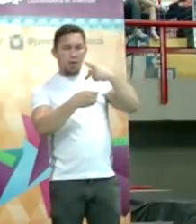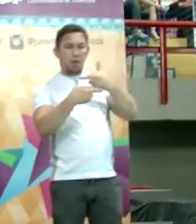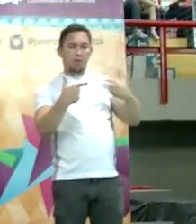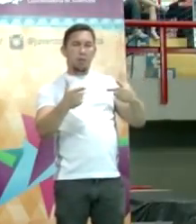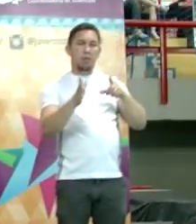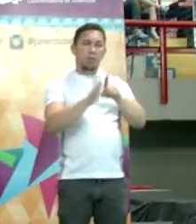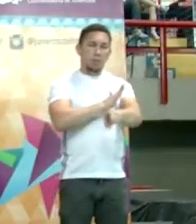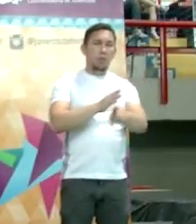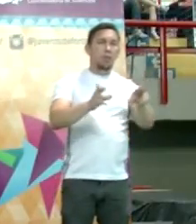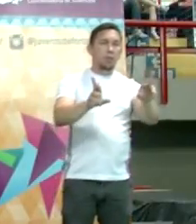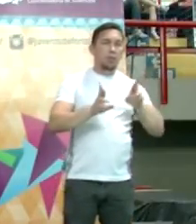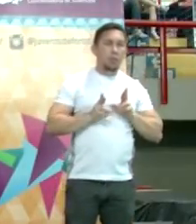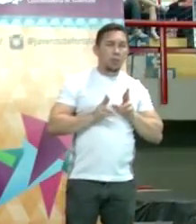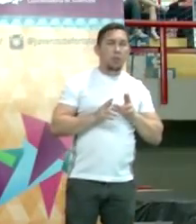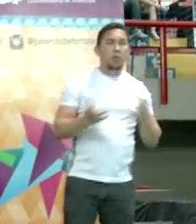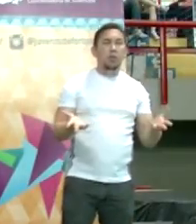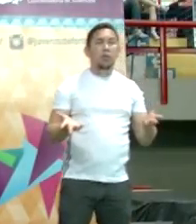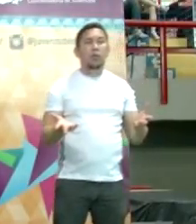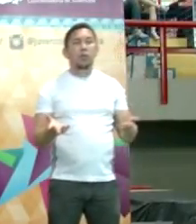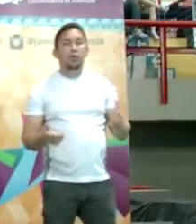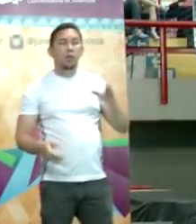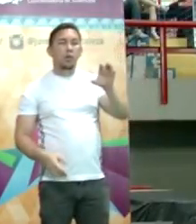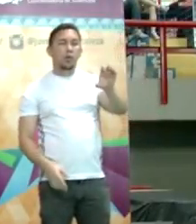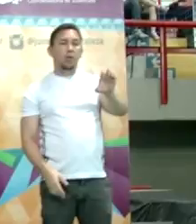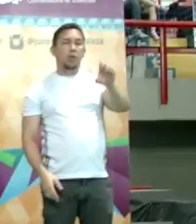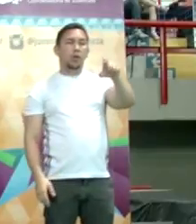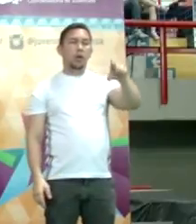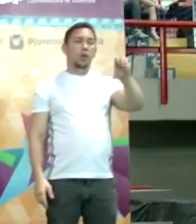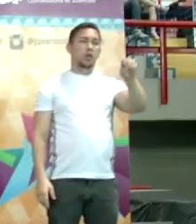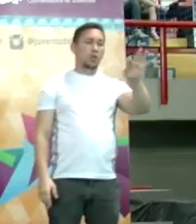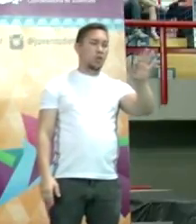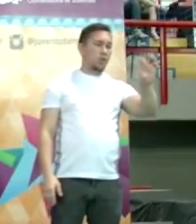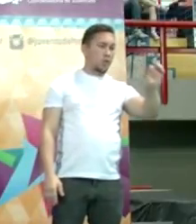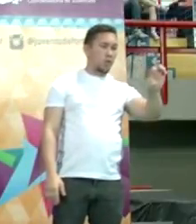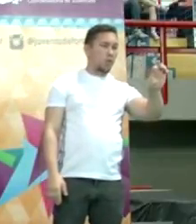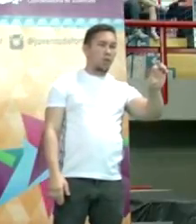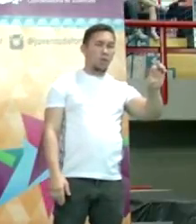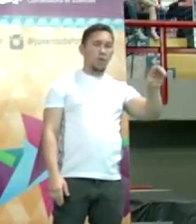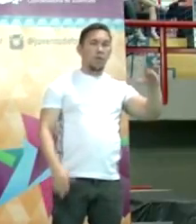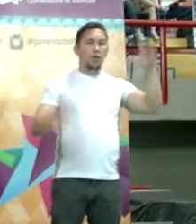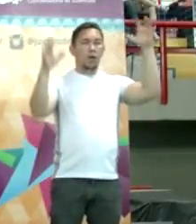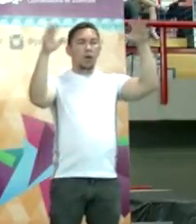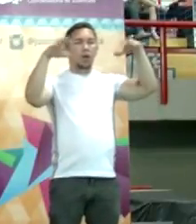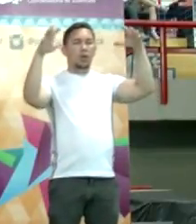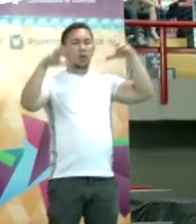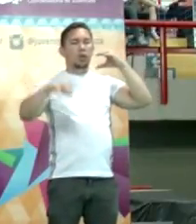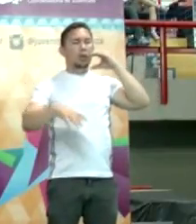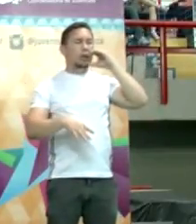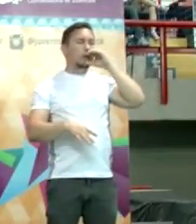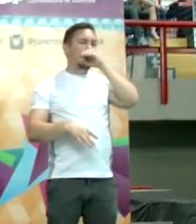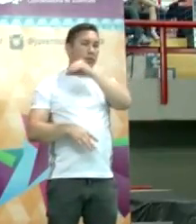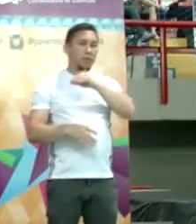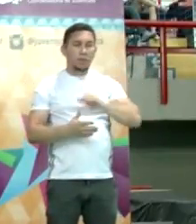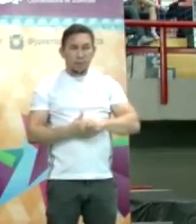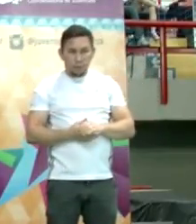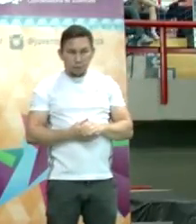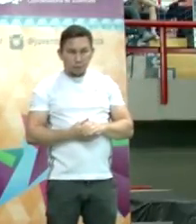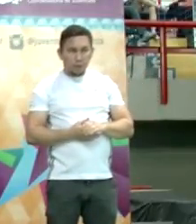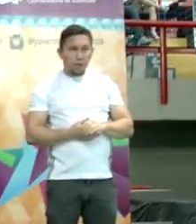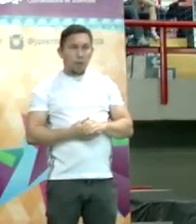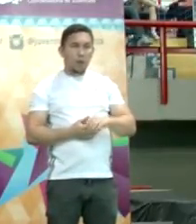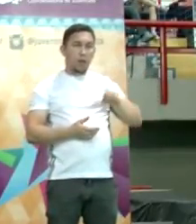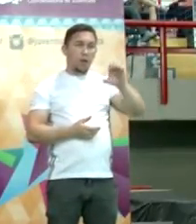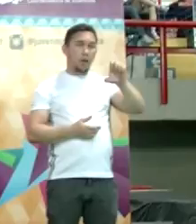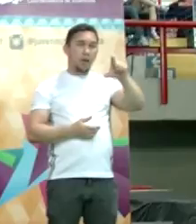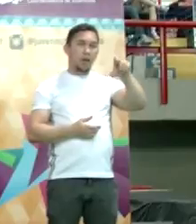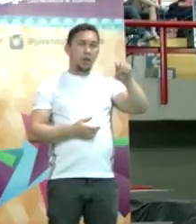É uma pergunta, pode responder. Vai, gente, qual é o problema? Chuva ácida, muito bem. E a chuva ácida é